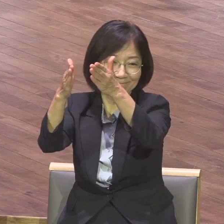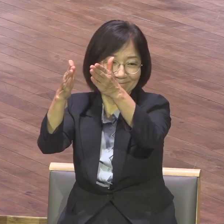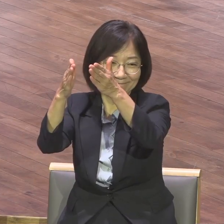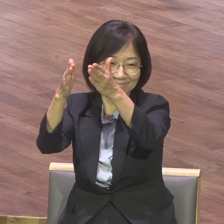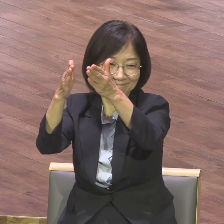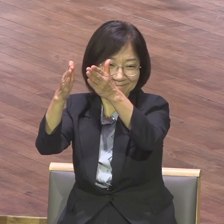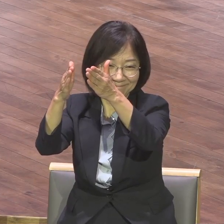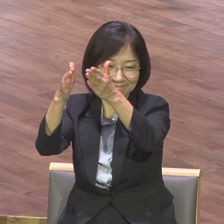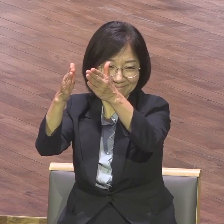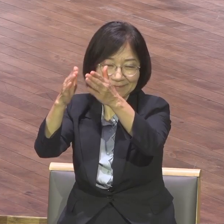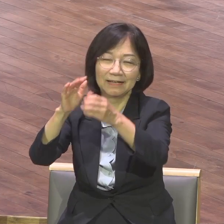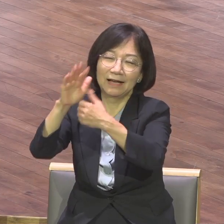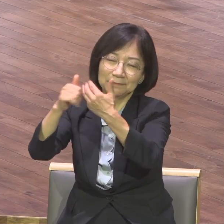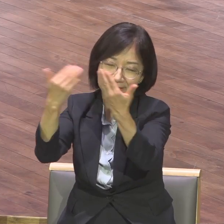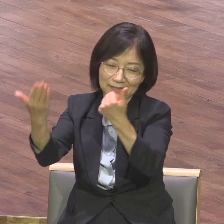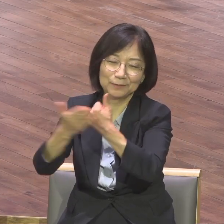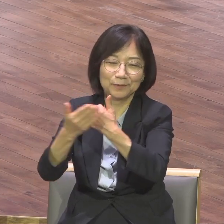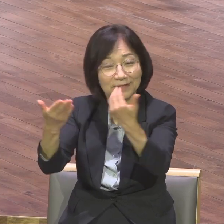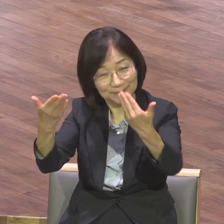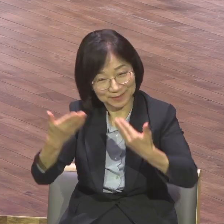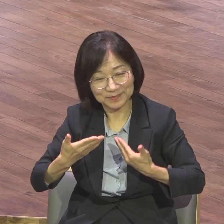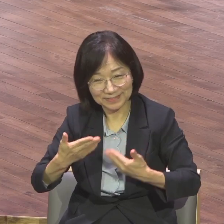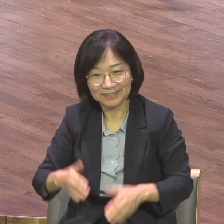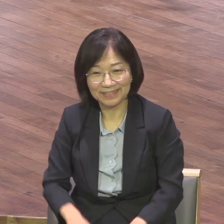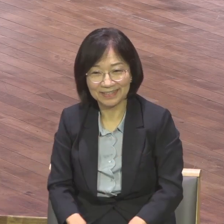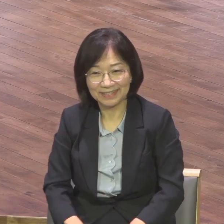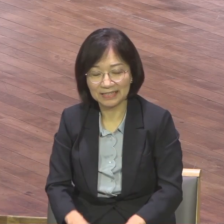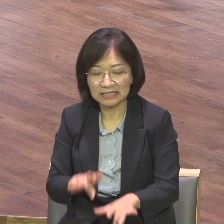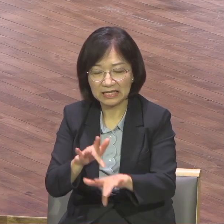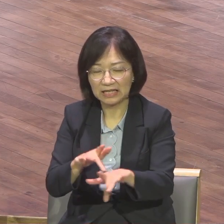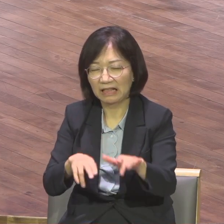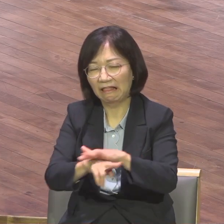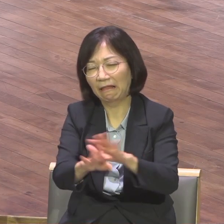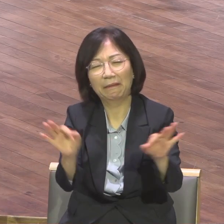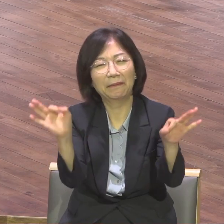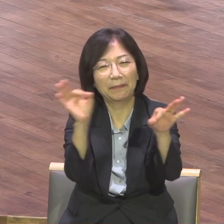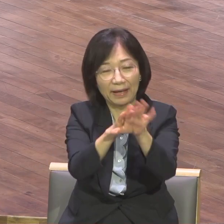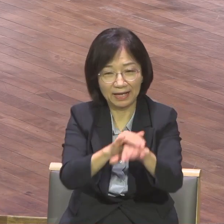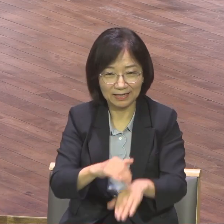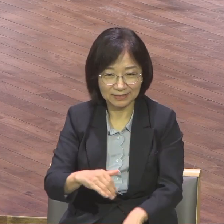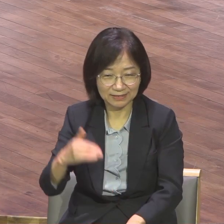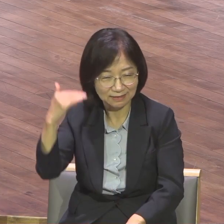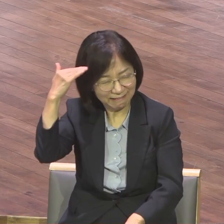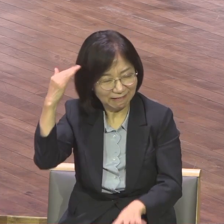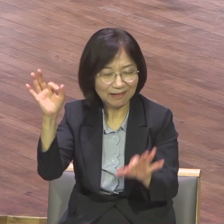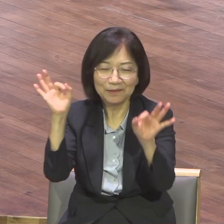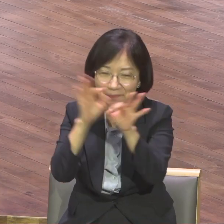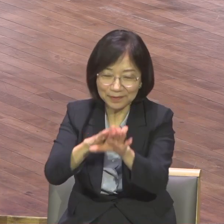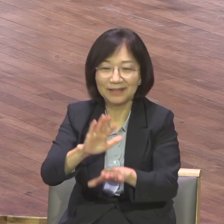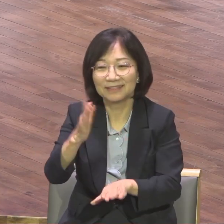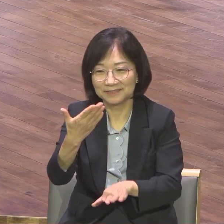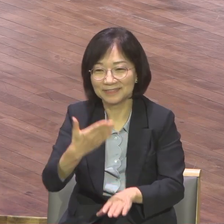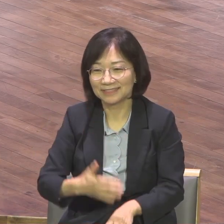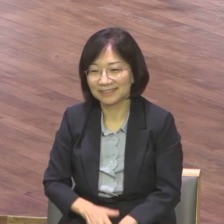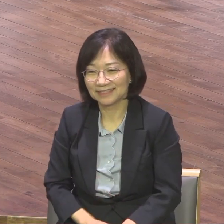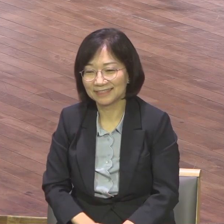다 책임져 주신다. 흑암이 싹 다 물러가. 방해권이 없어.